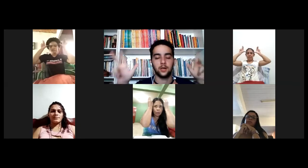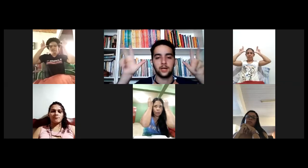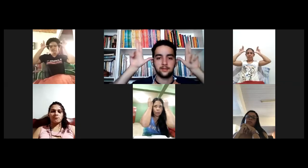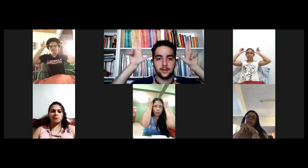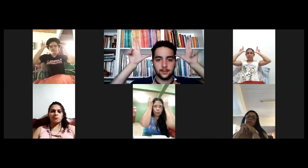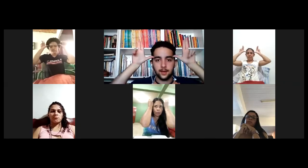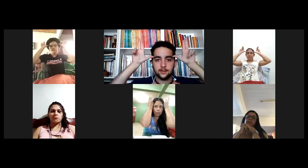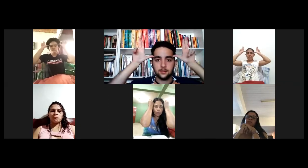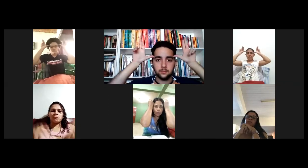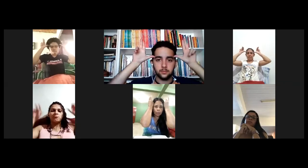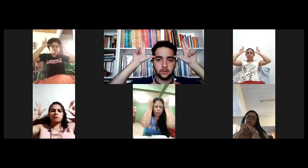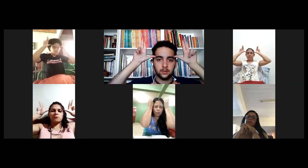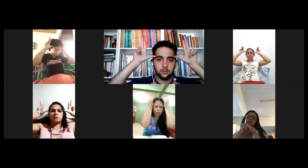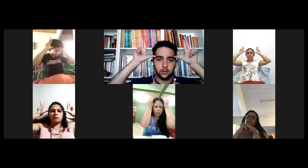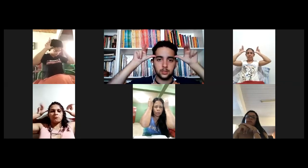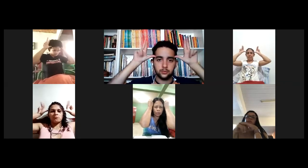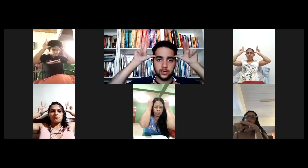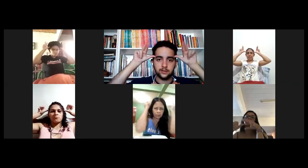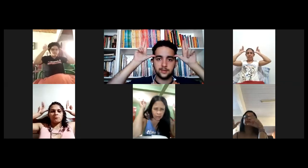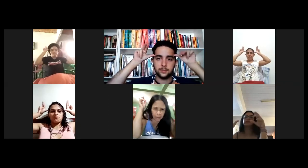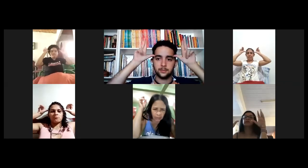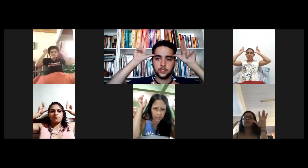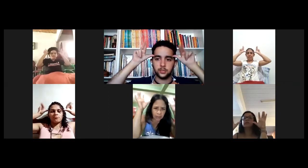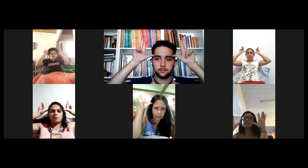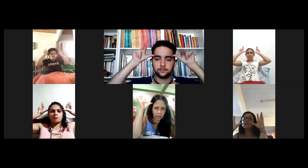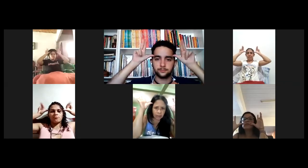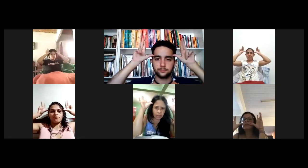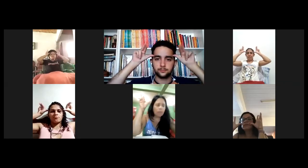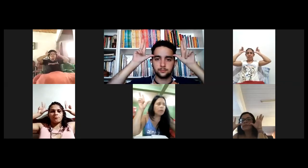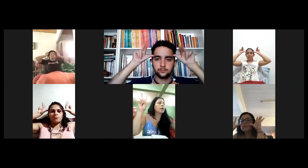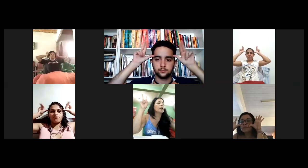Os polegares na testa. E bota as orelhas dele para mexer.